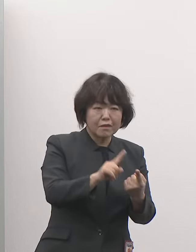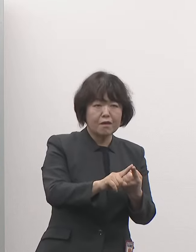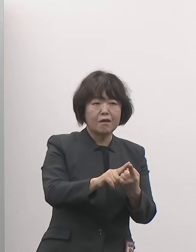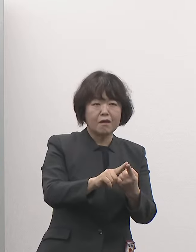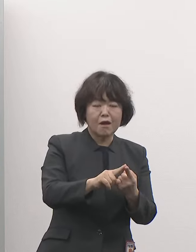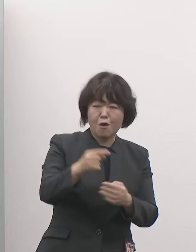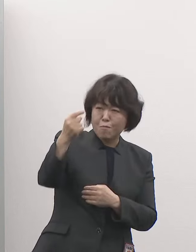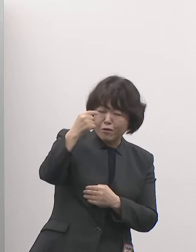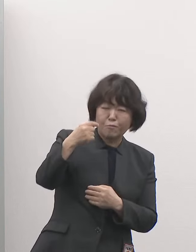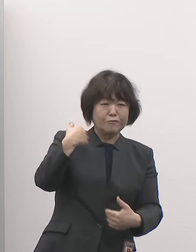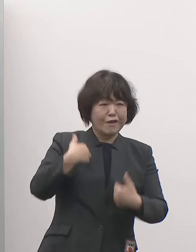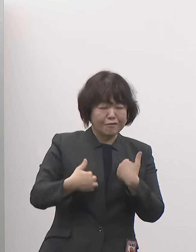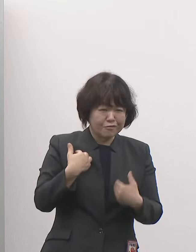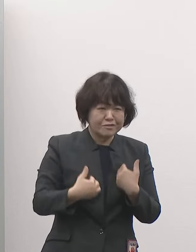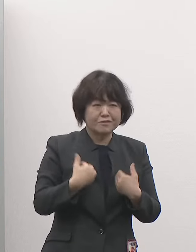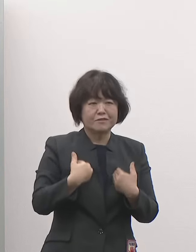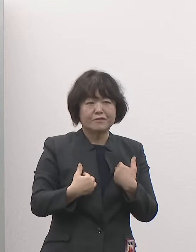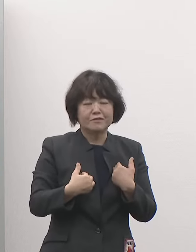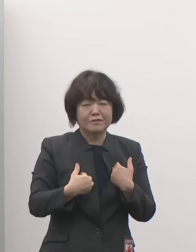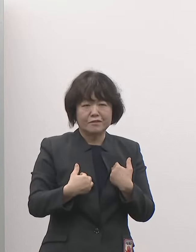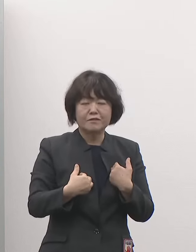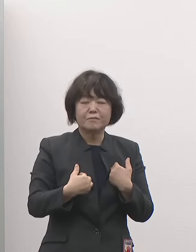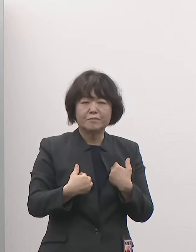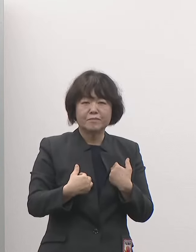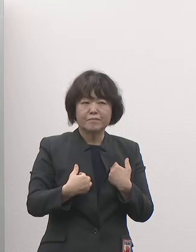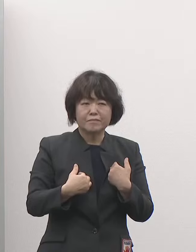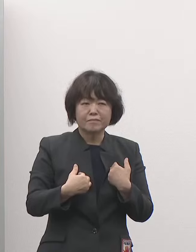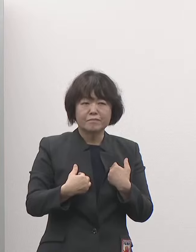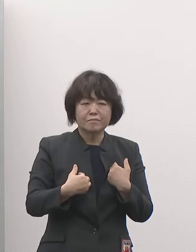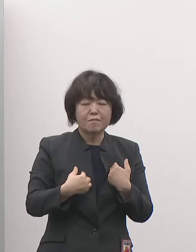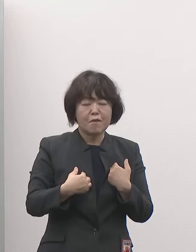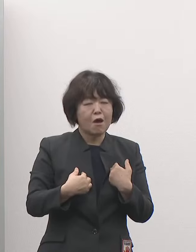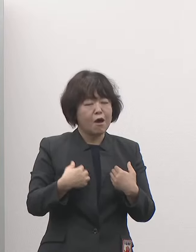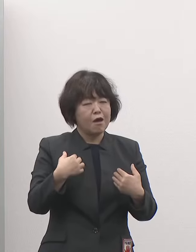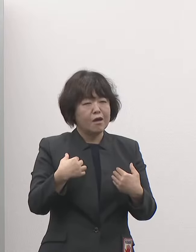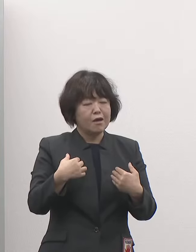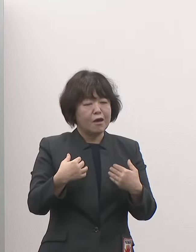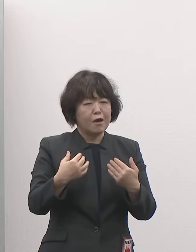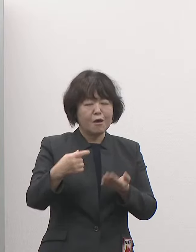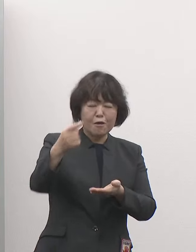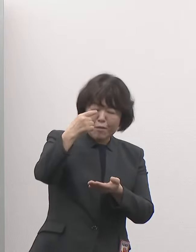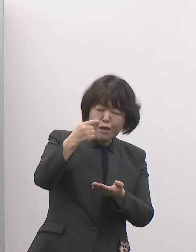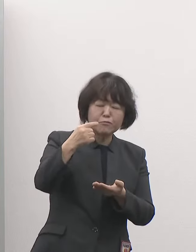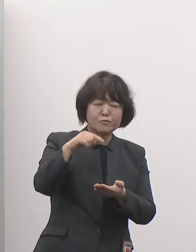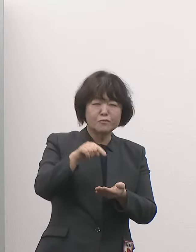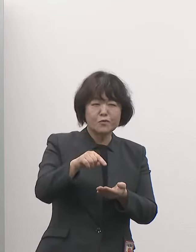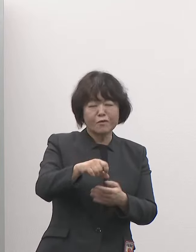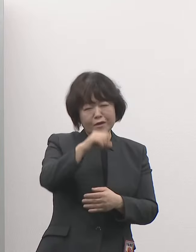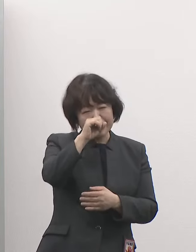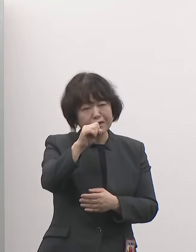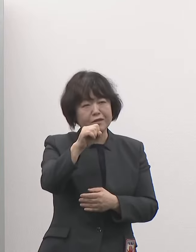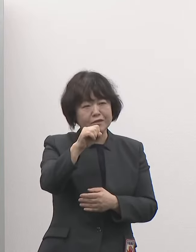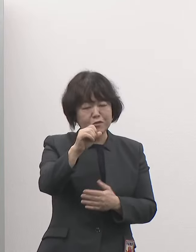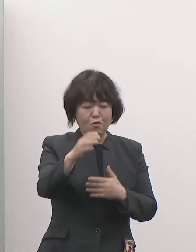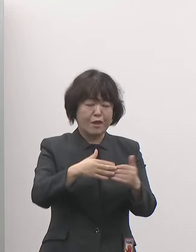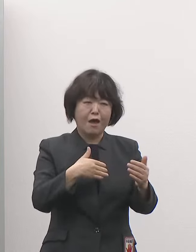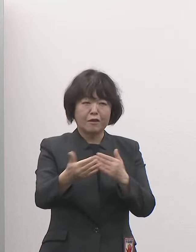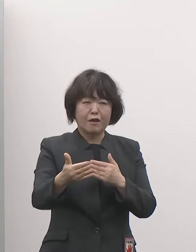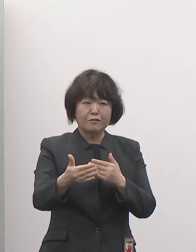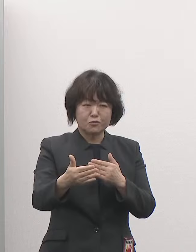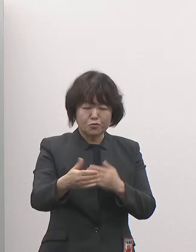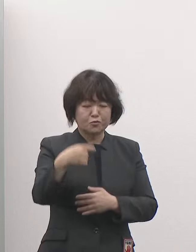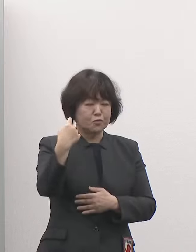ぶことの楽しさ、あるいはその学びがい、こういうものを体感して、いただけるように、そういう教育が